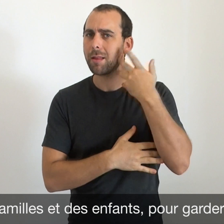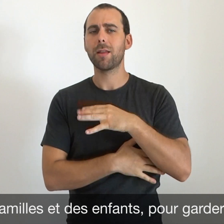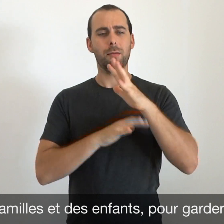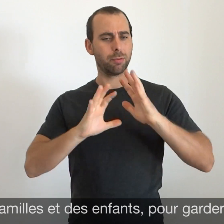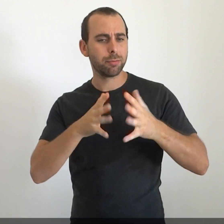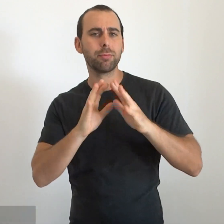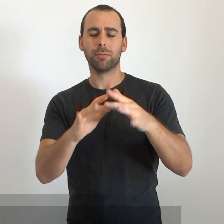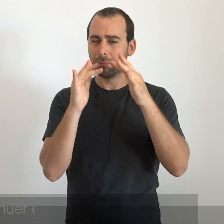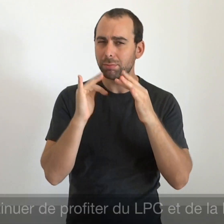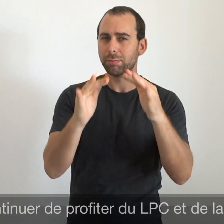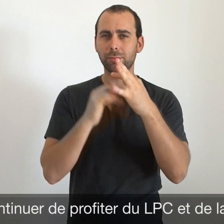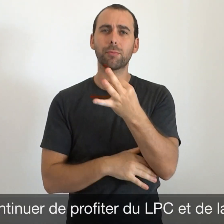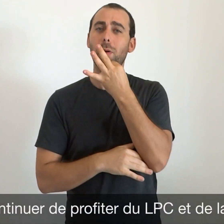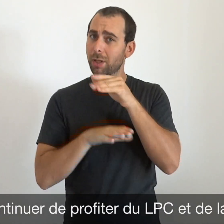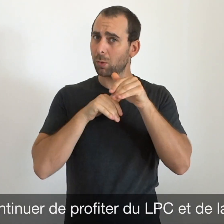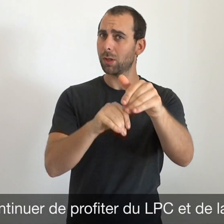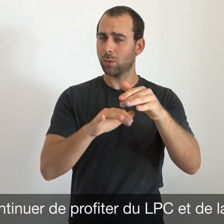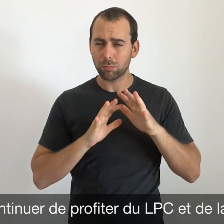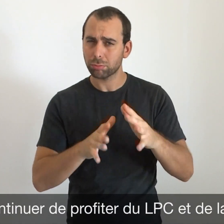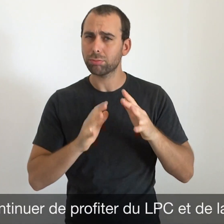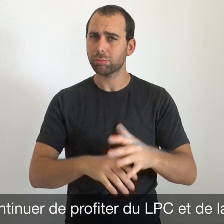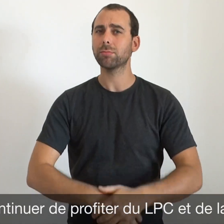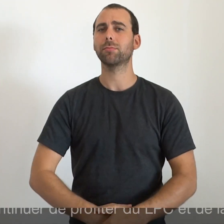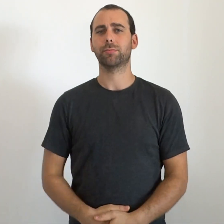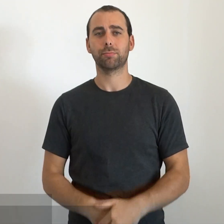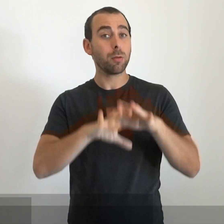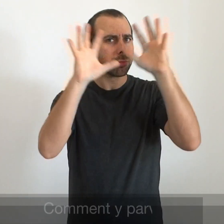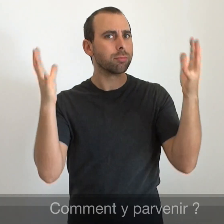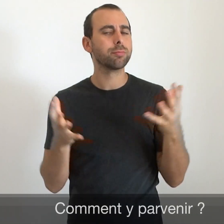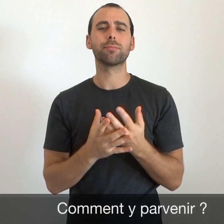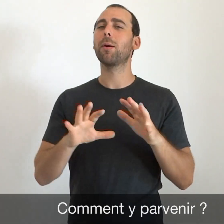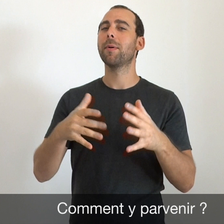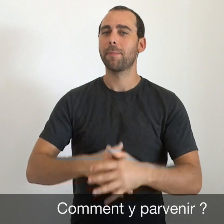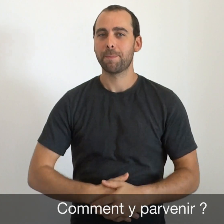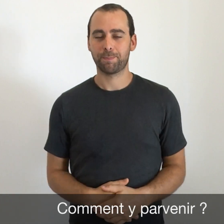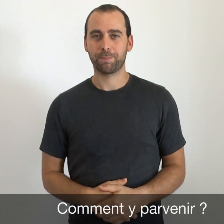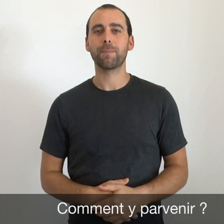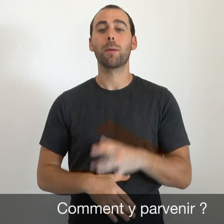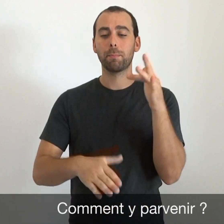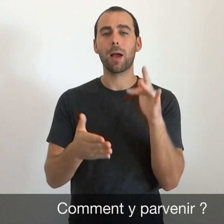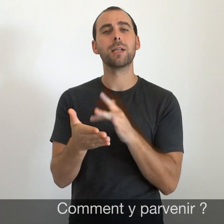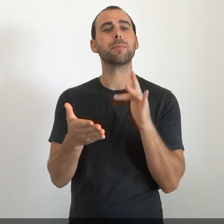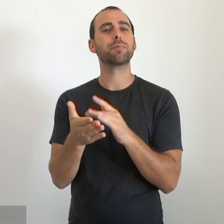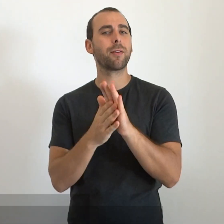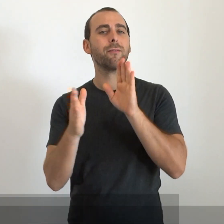pour garder un lien et continuer de profiter du LPC et de la LSF. Comment y parvenir?